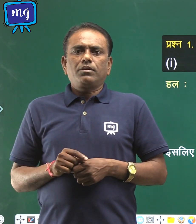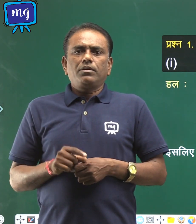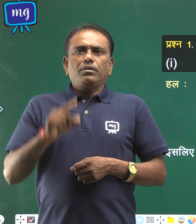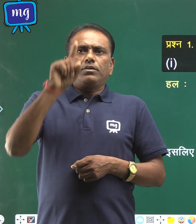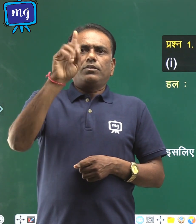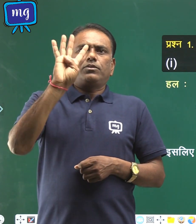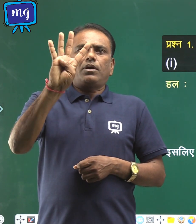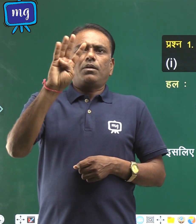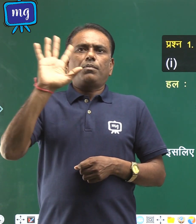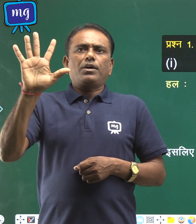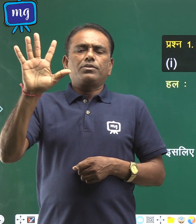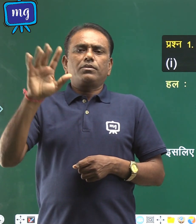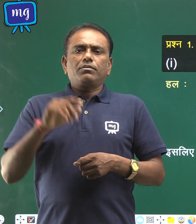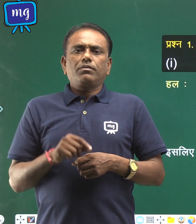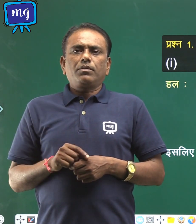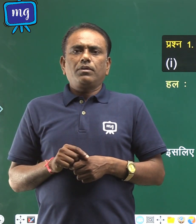45,